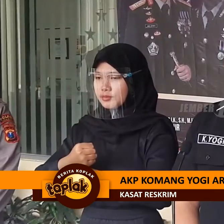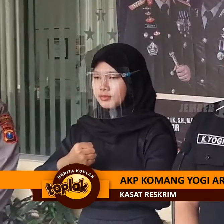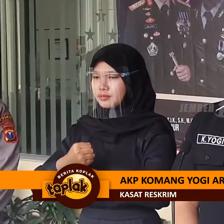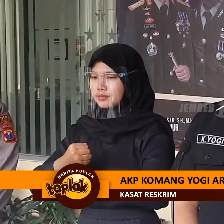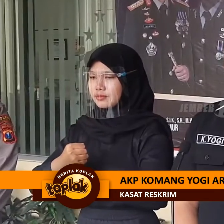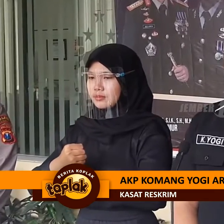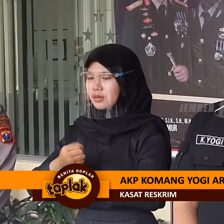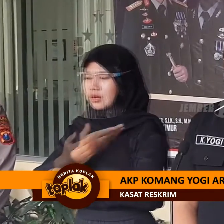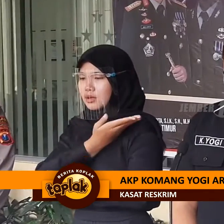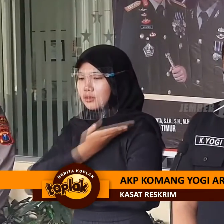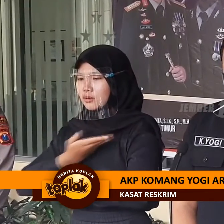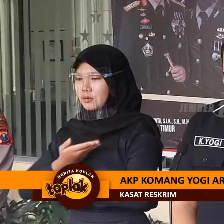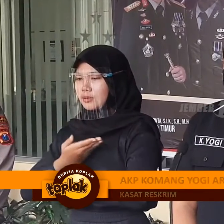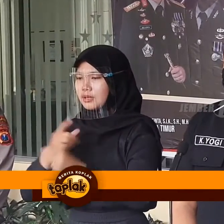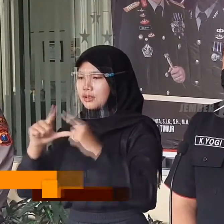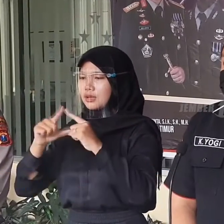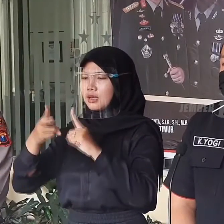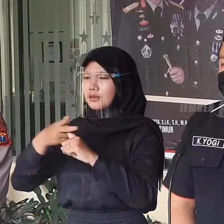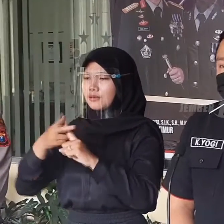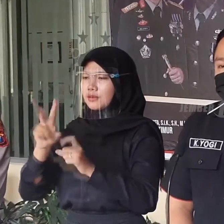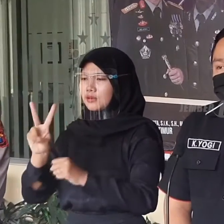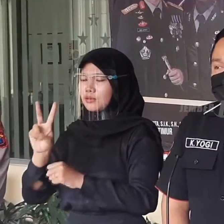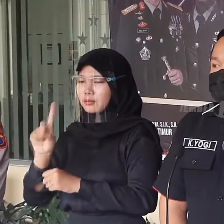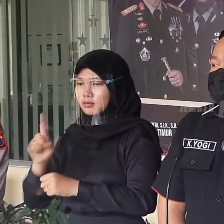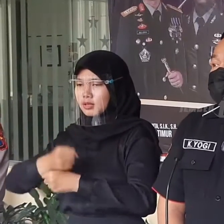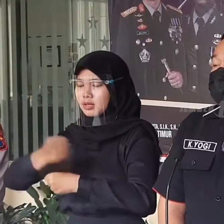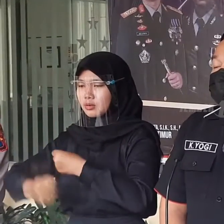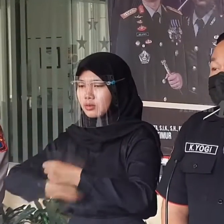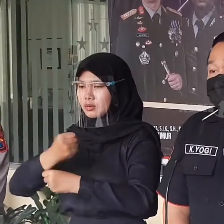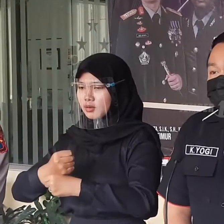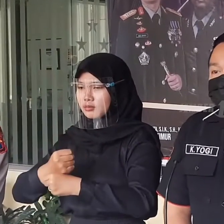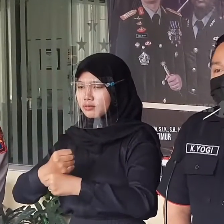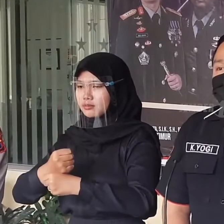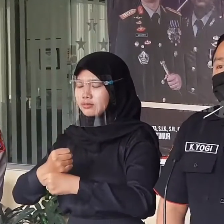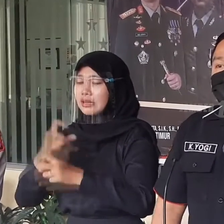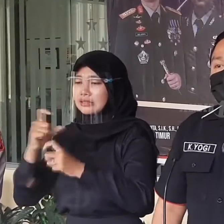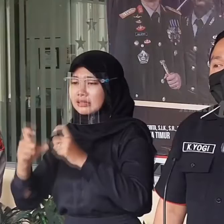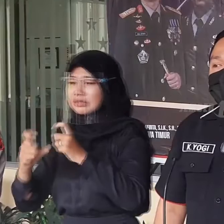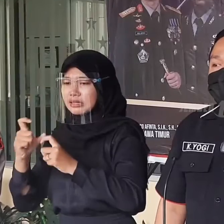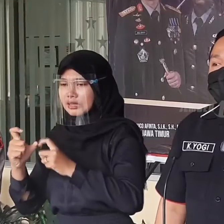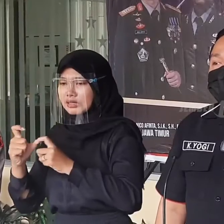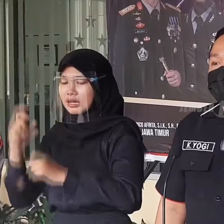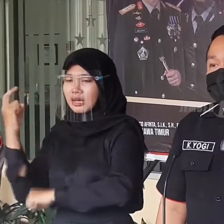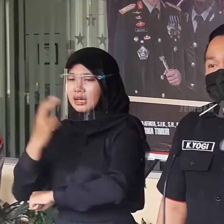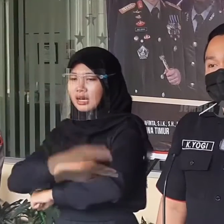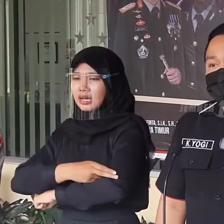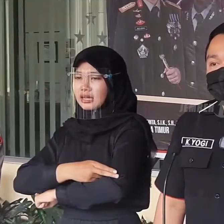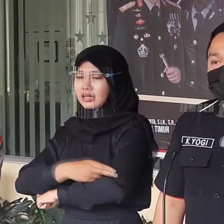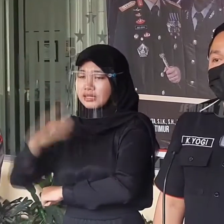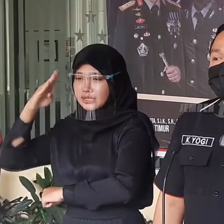terhadap korban atas nama AF 21 tahun. Ya. Dengan kronologinya, sekira pada hari